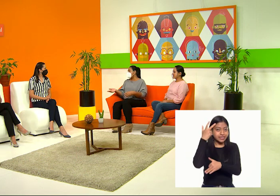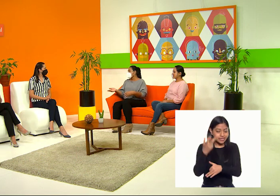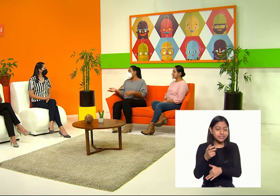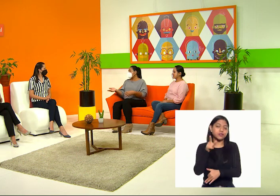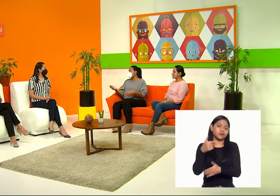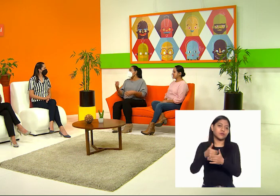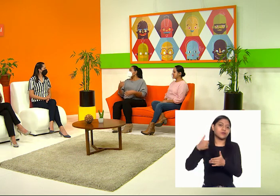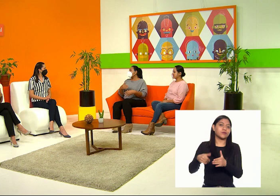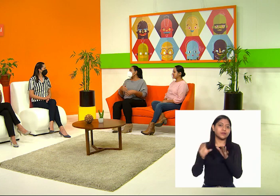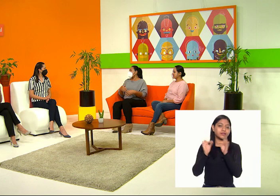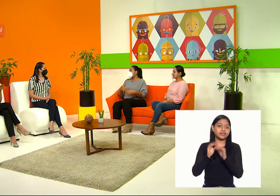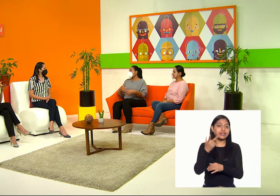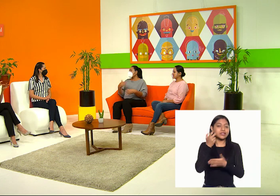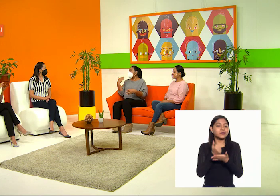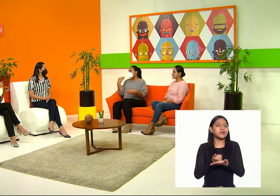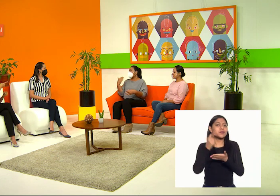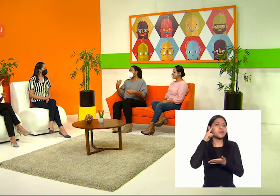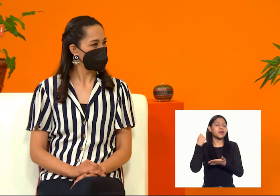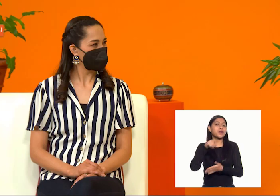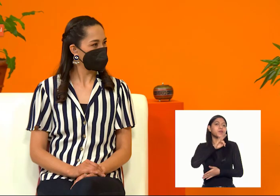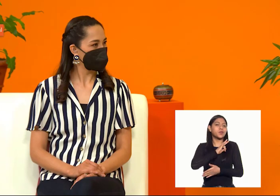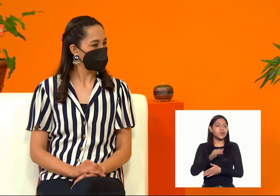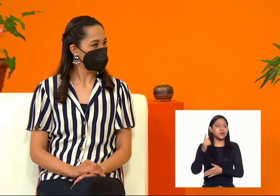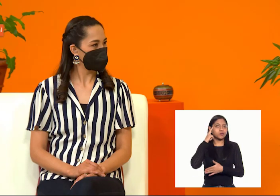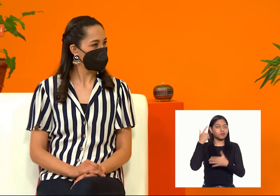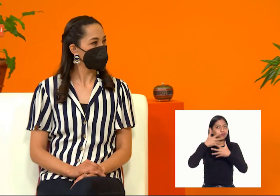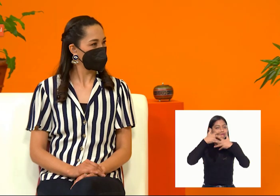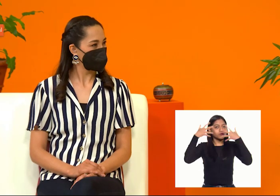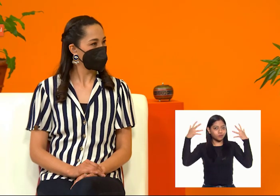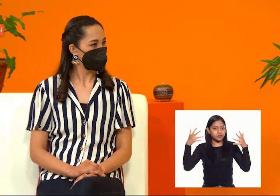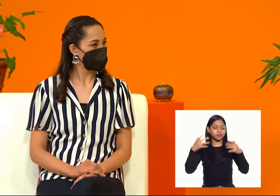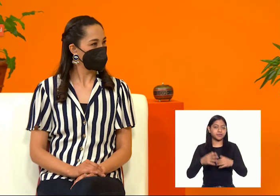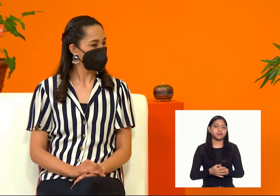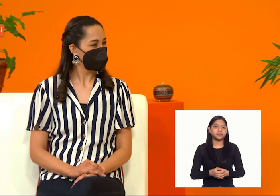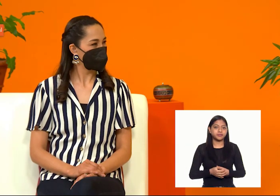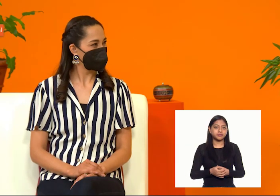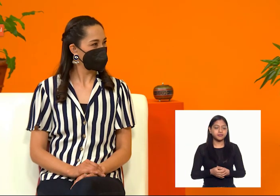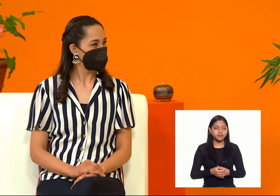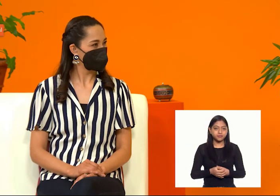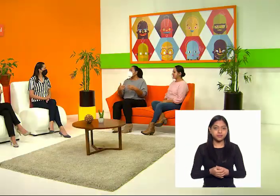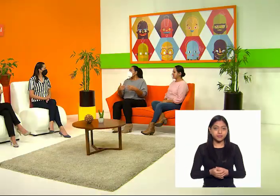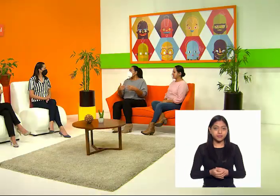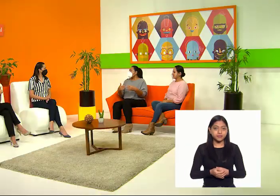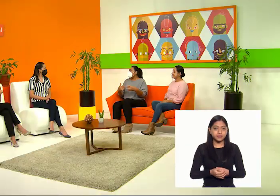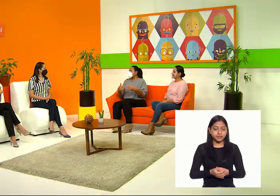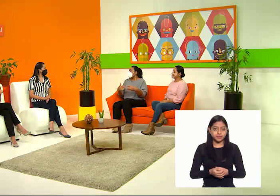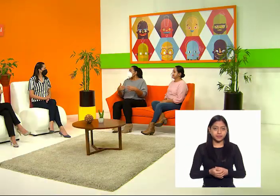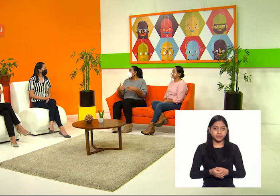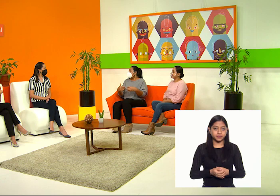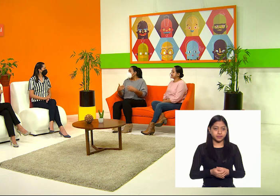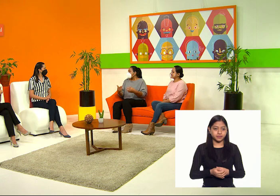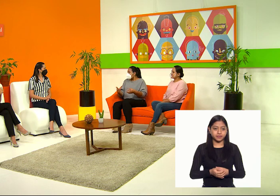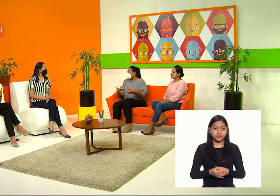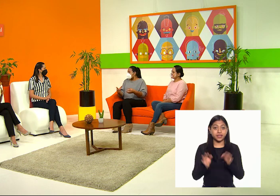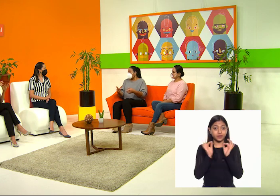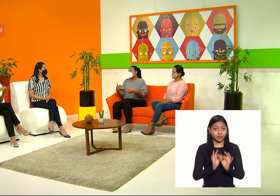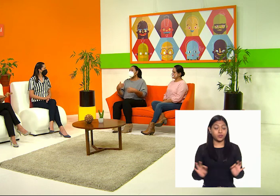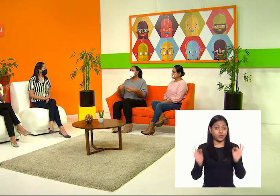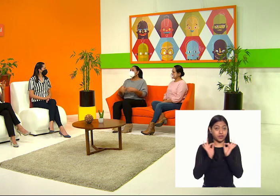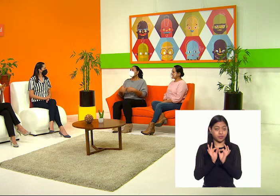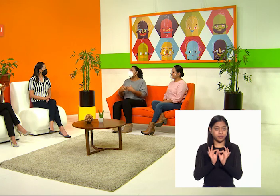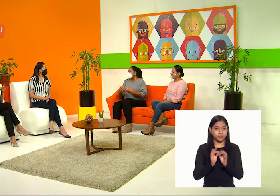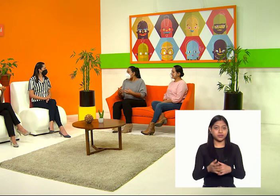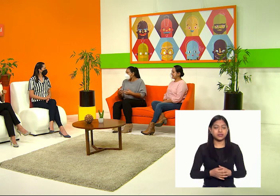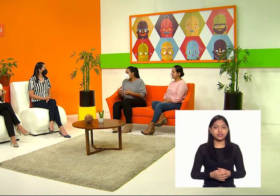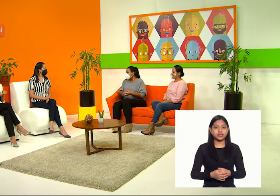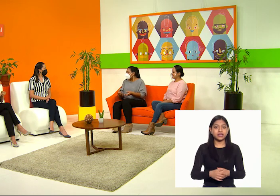como tú lo decías, ha favorecido su desarrollo del pensamiento. Entonces es súper importante y por